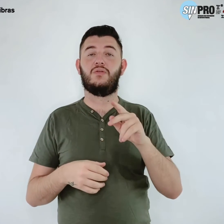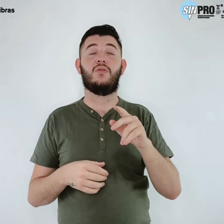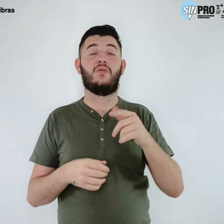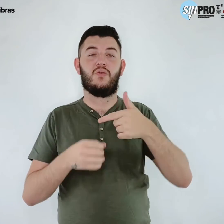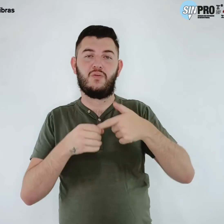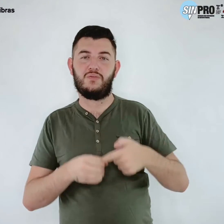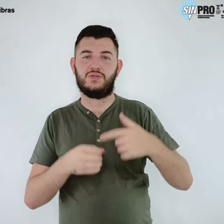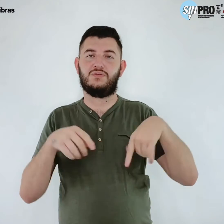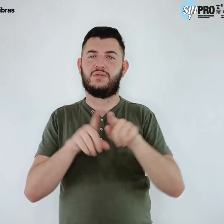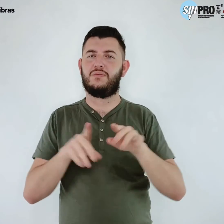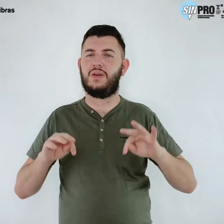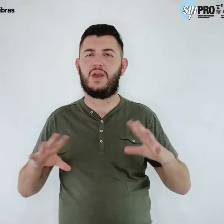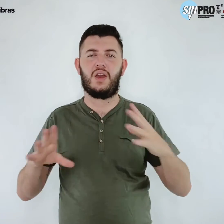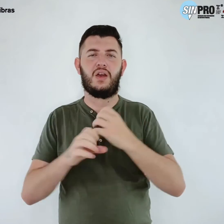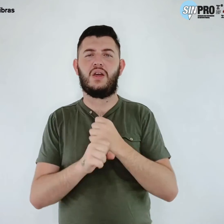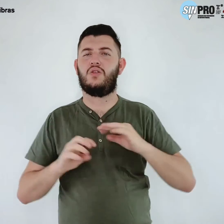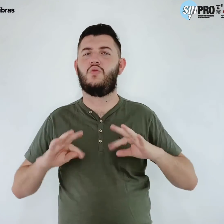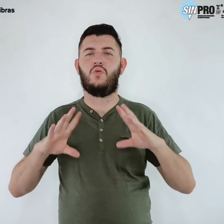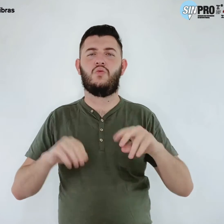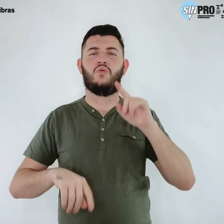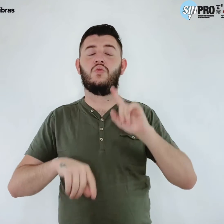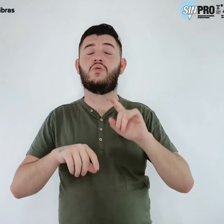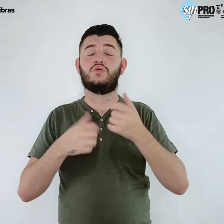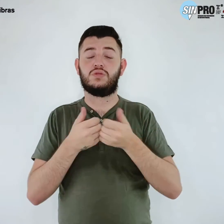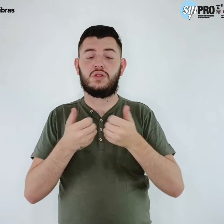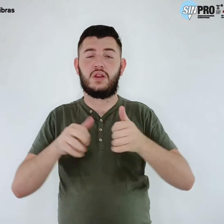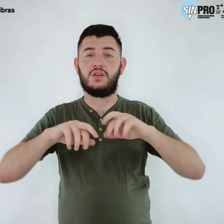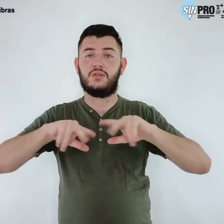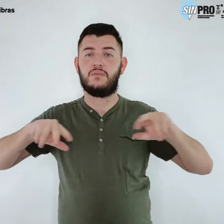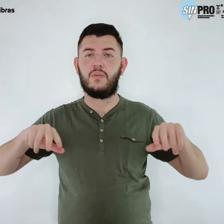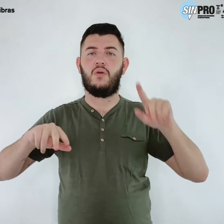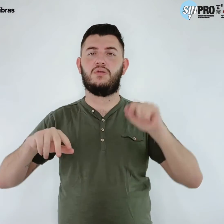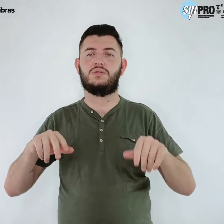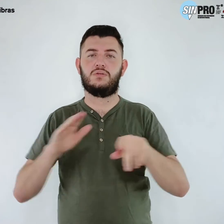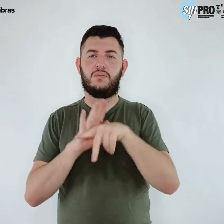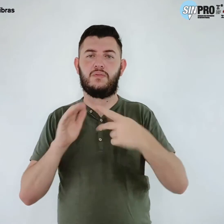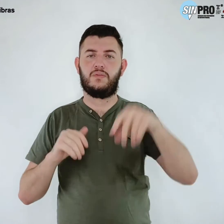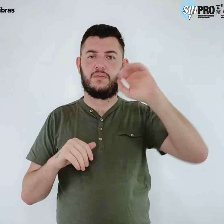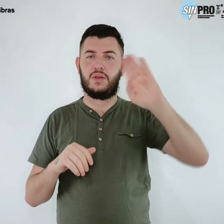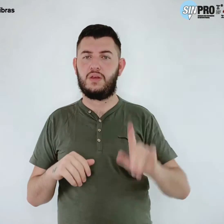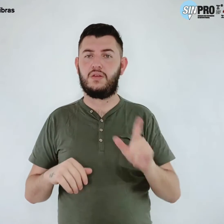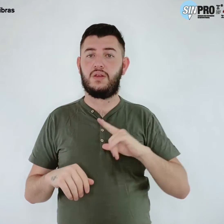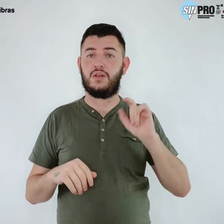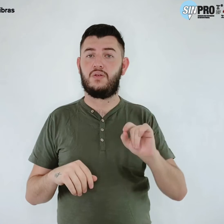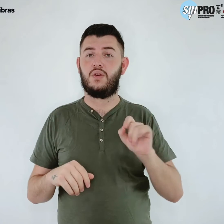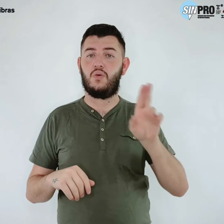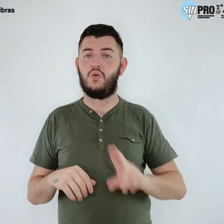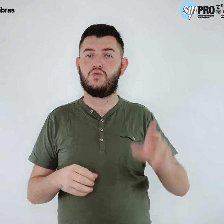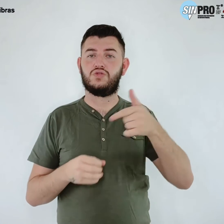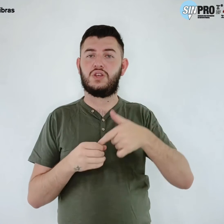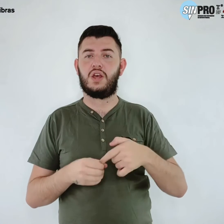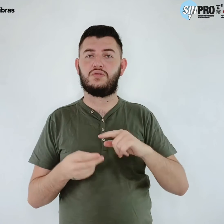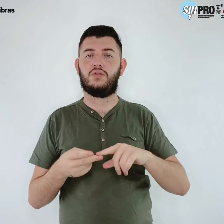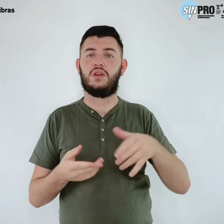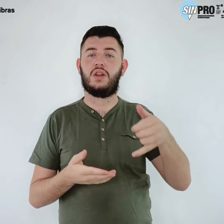combustível. A quase totalidade dos transportes de mercadoria do Brasil é feito por veículos